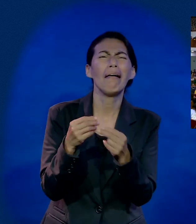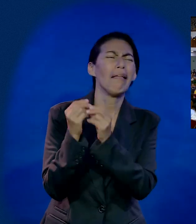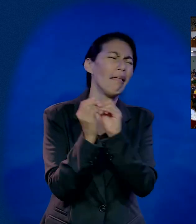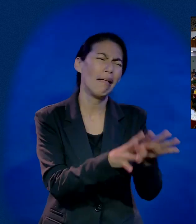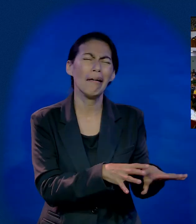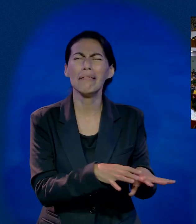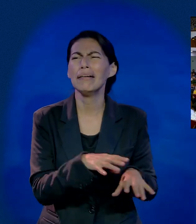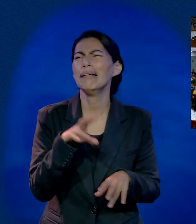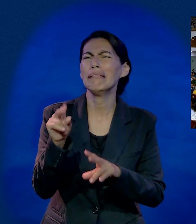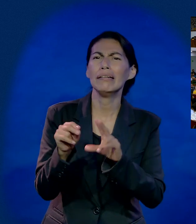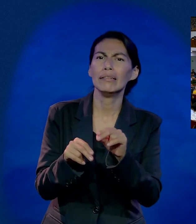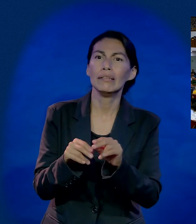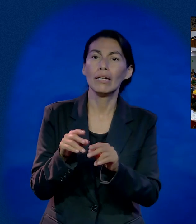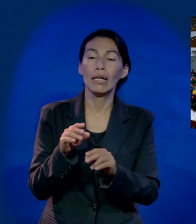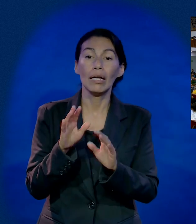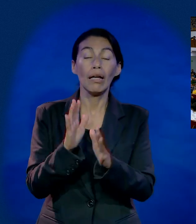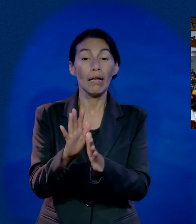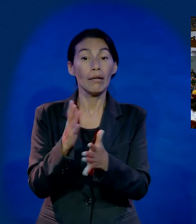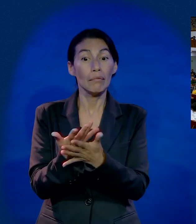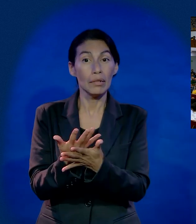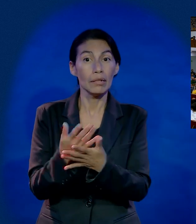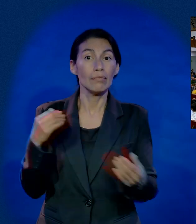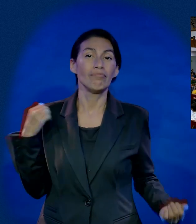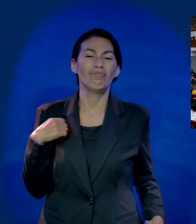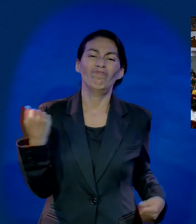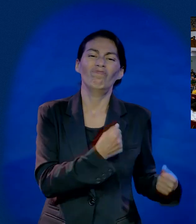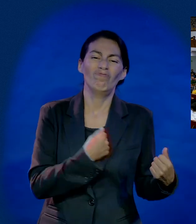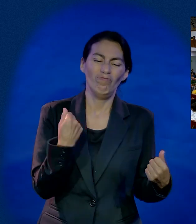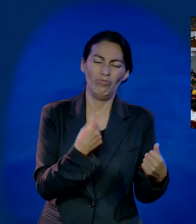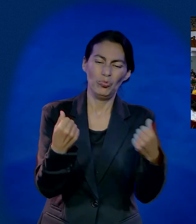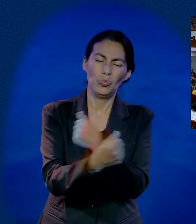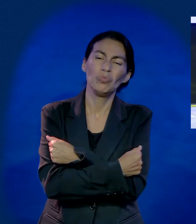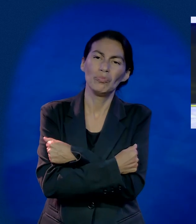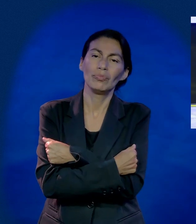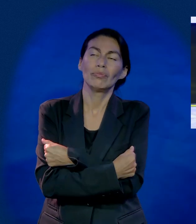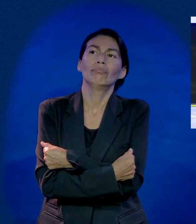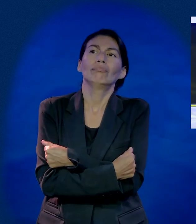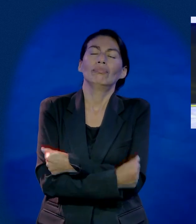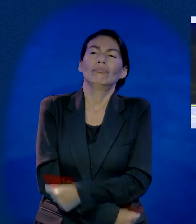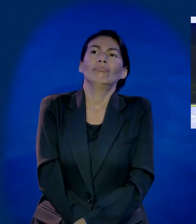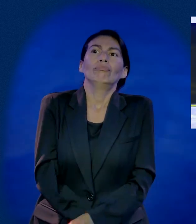escúchela. Papá, no. Papá, déjame, déjame. Espérese, mija, tranquila.